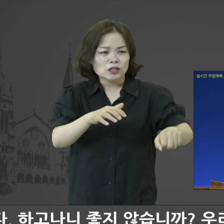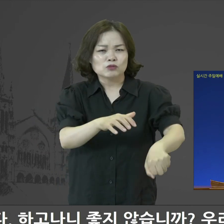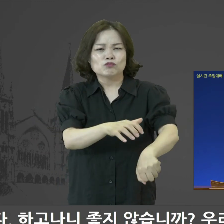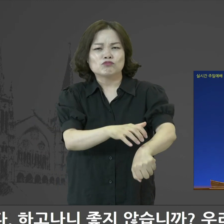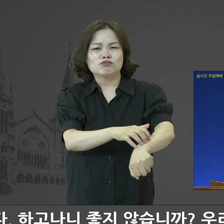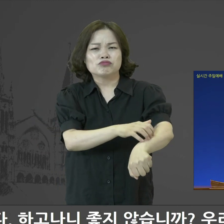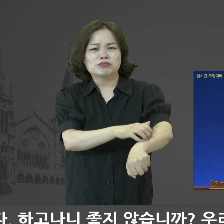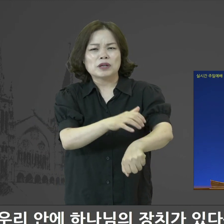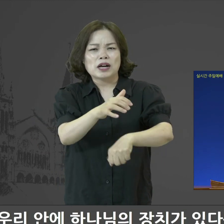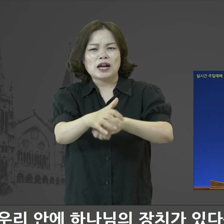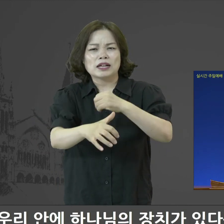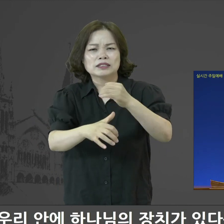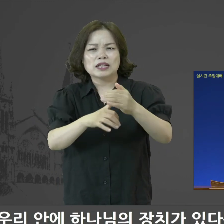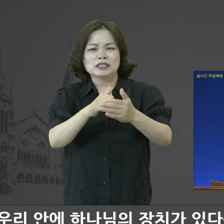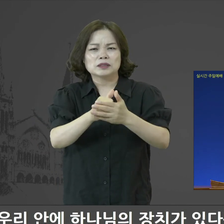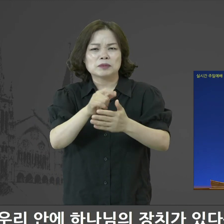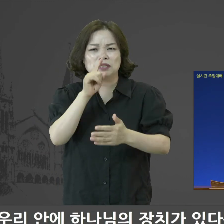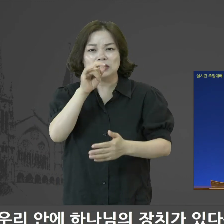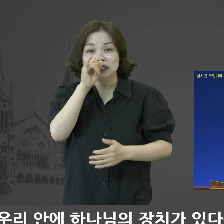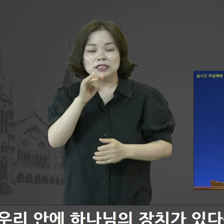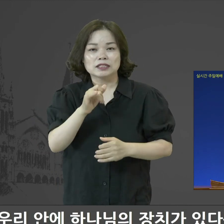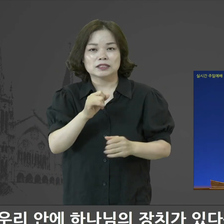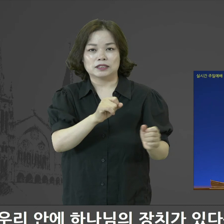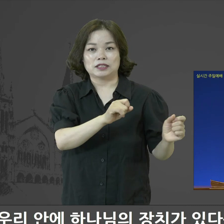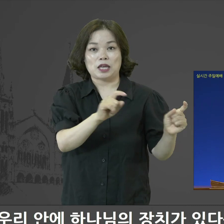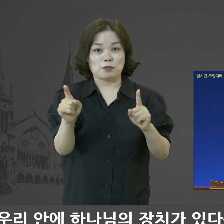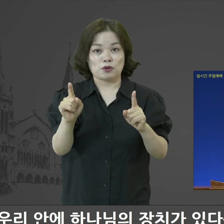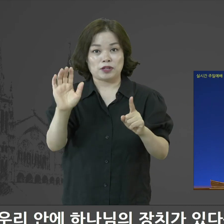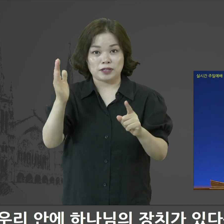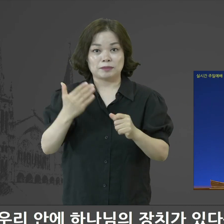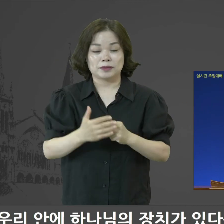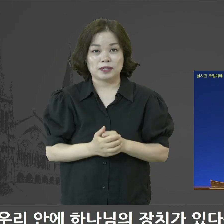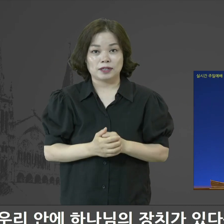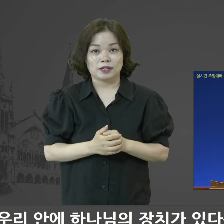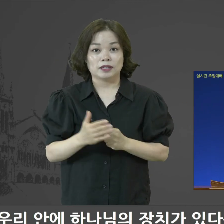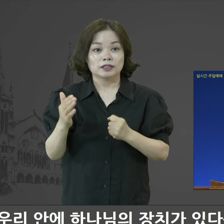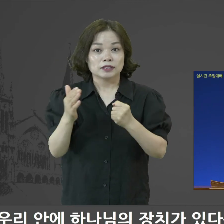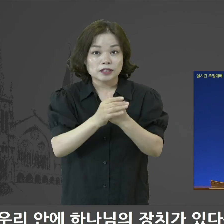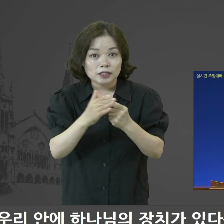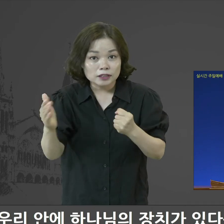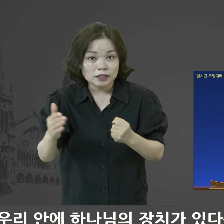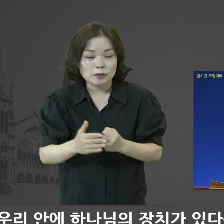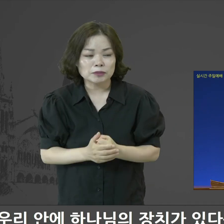불편한 하나님의 장치가 있다는 겁니다. 이걸 살려야 됩니다. 그래서